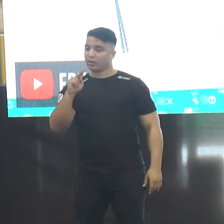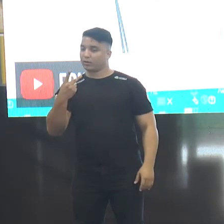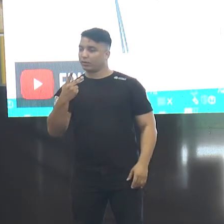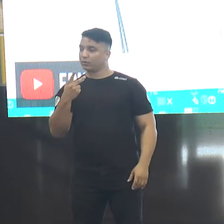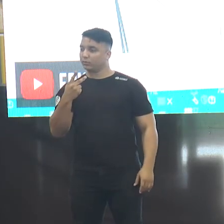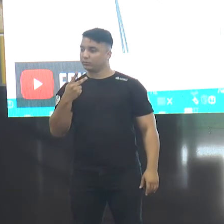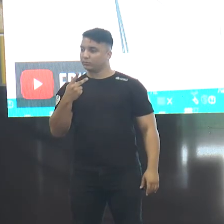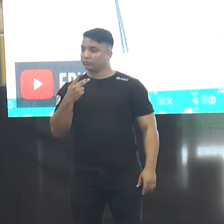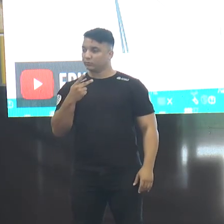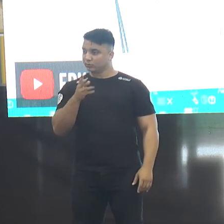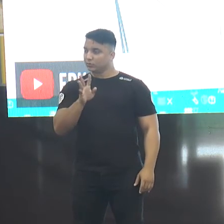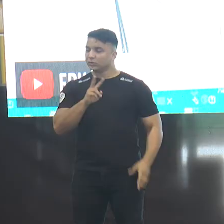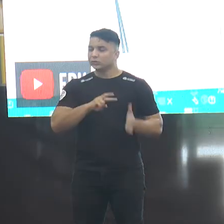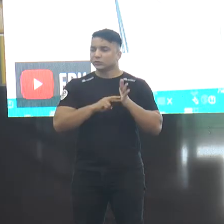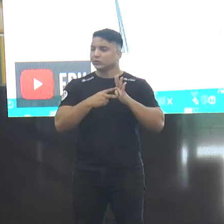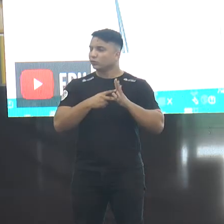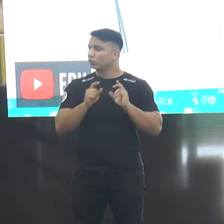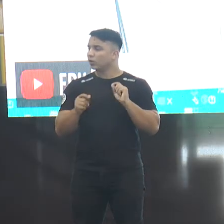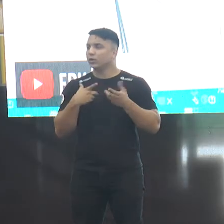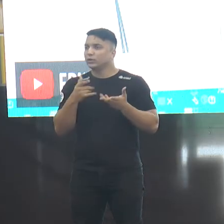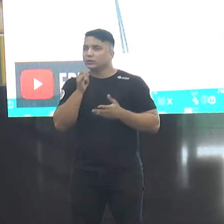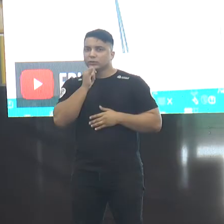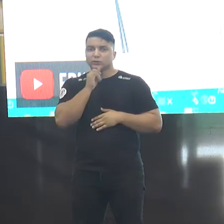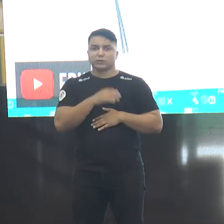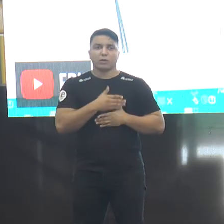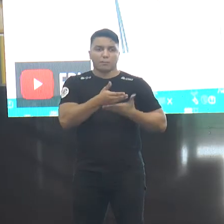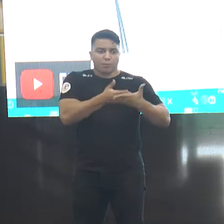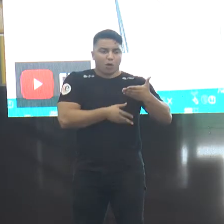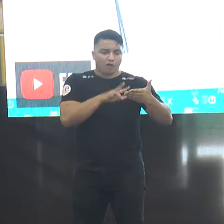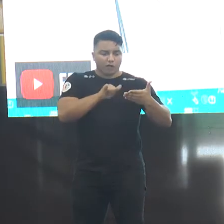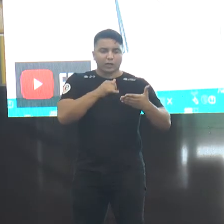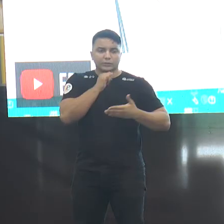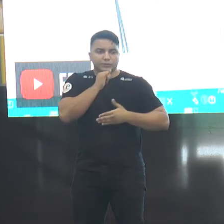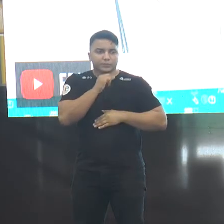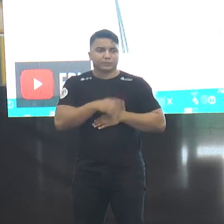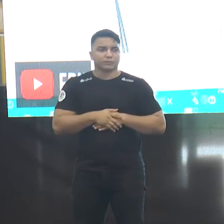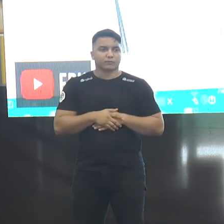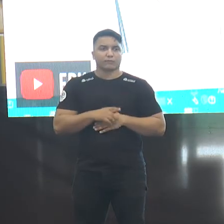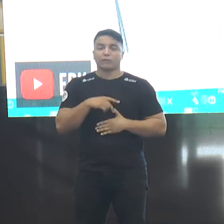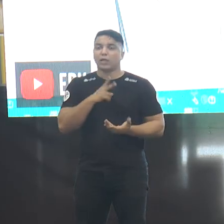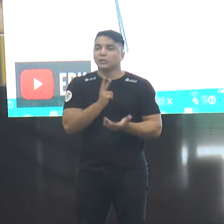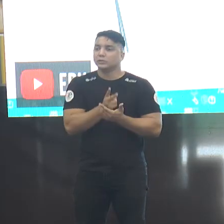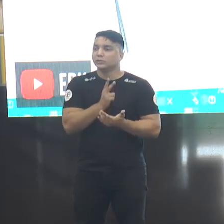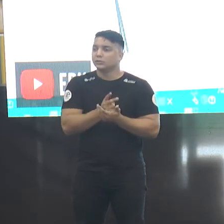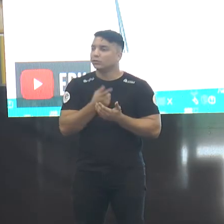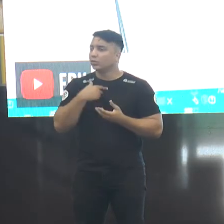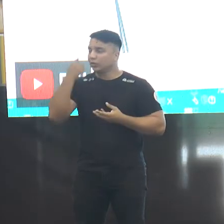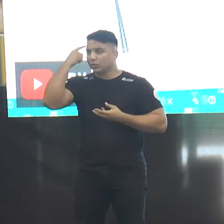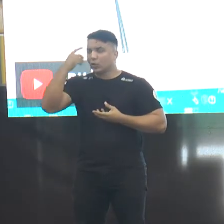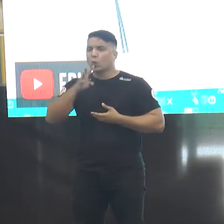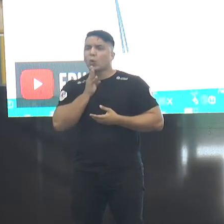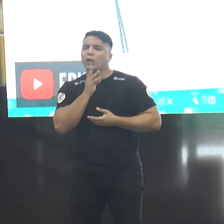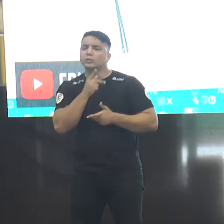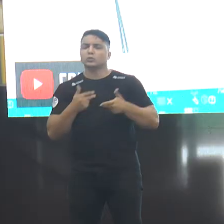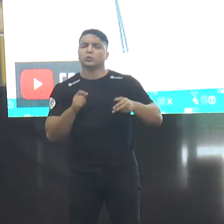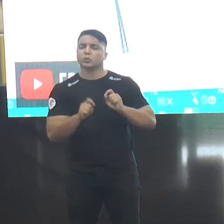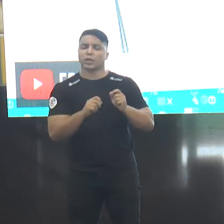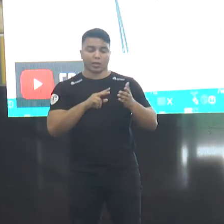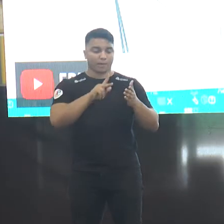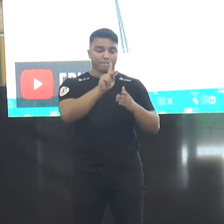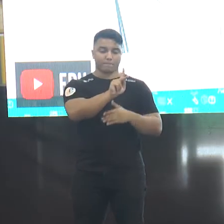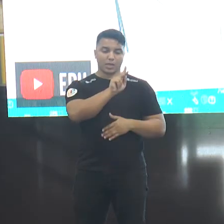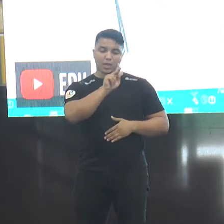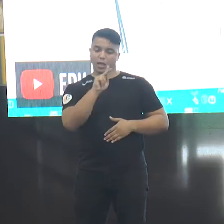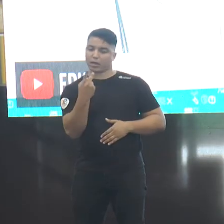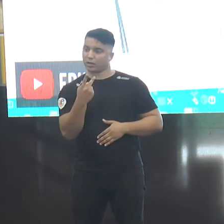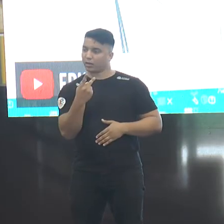Não tem nenhum aqui que vá fazer a prova que vá sem ter a noção do que é pH. É